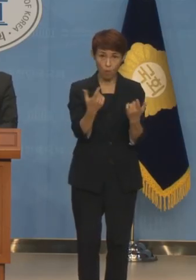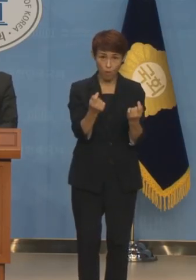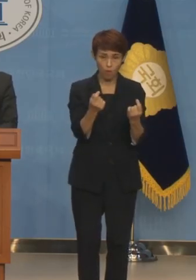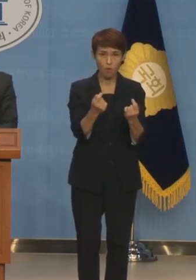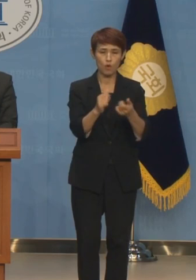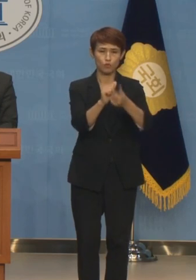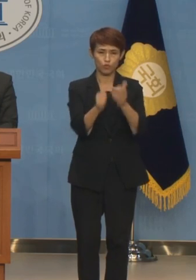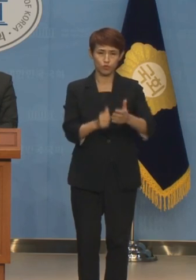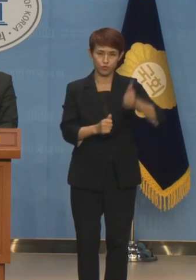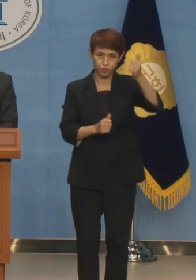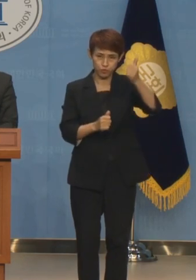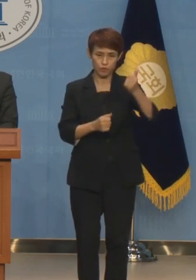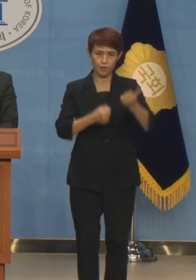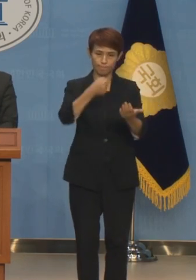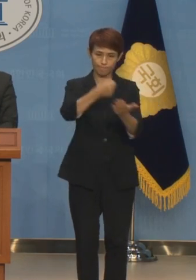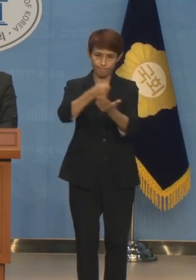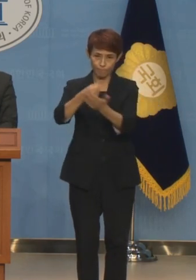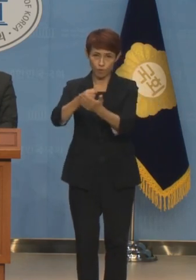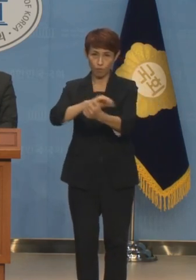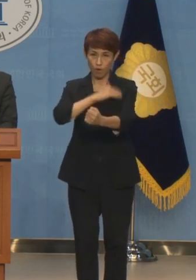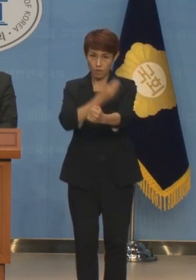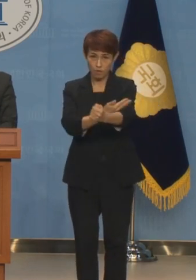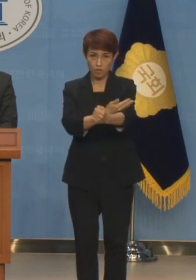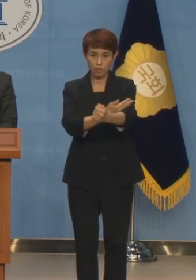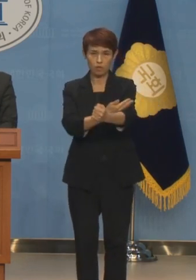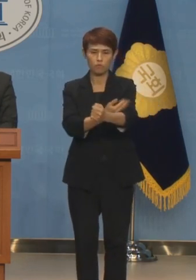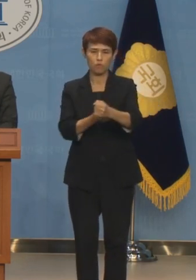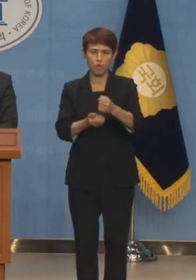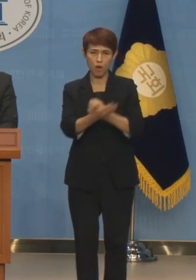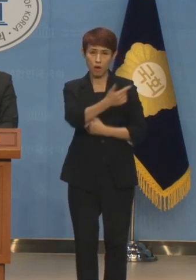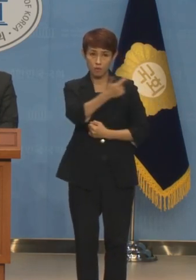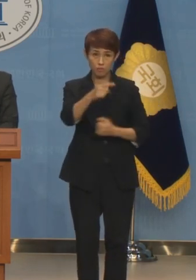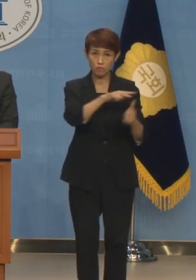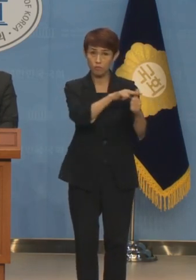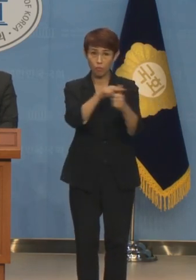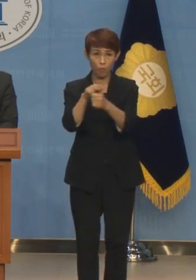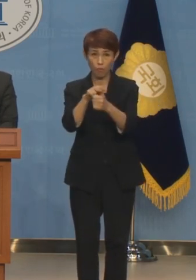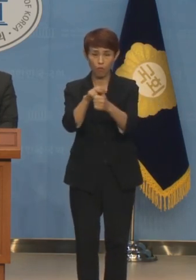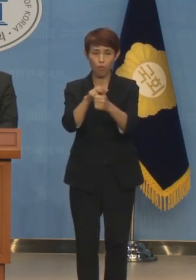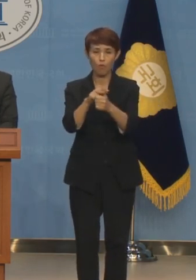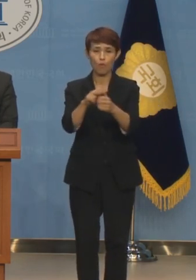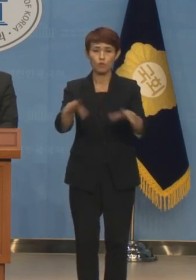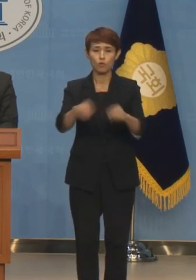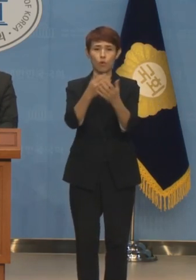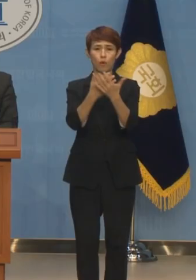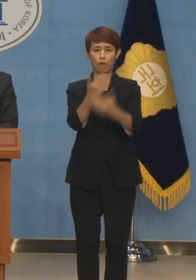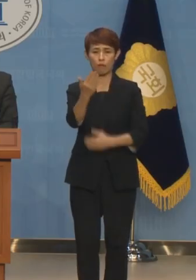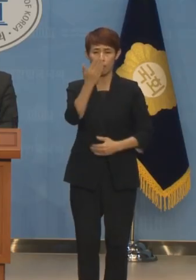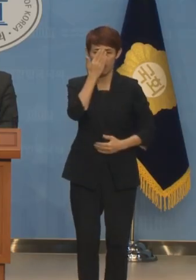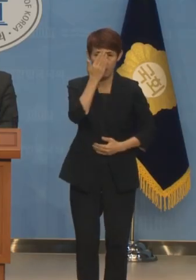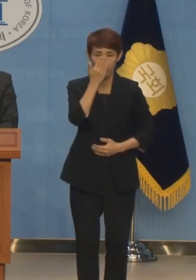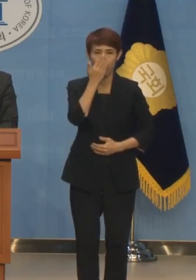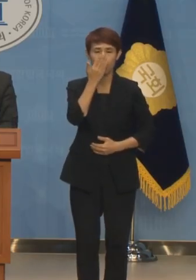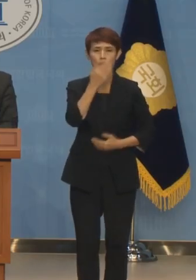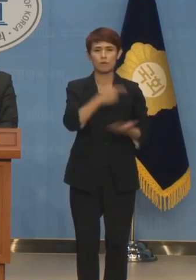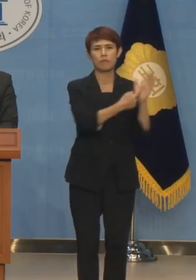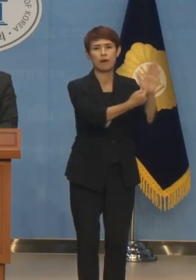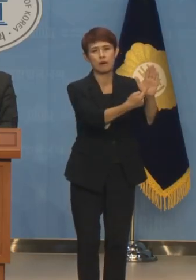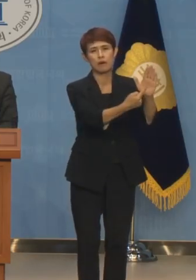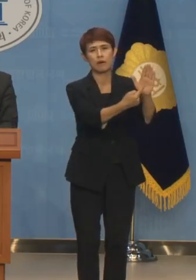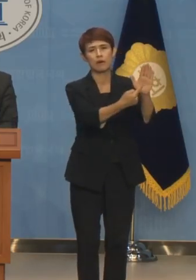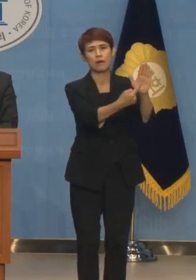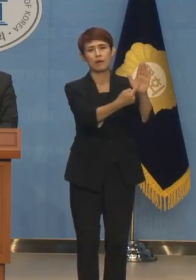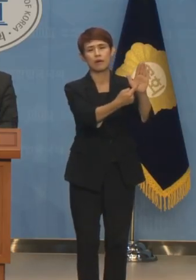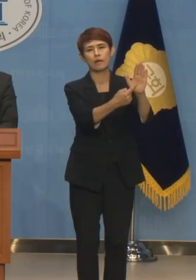주주의 의결권 행사에 큰 영향을 미치는 정보가 주주총회를 코앞에 두고 통지